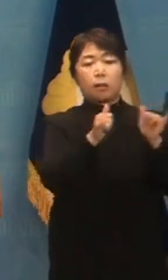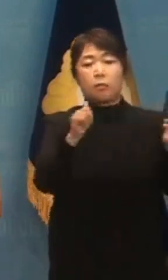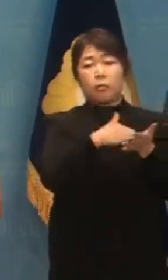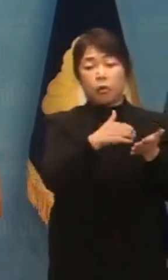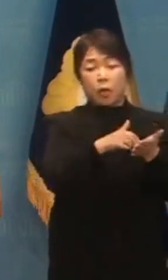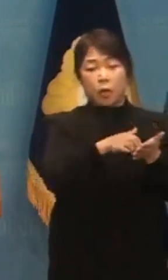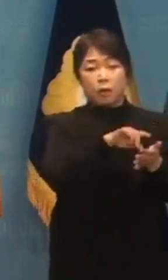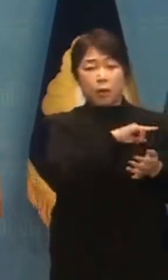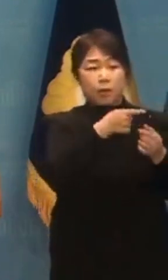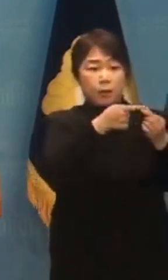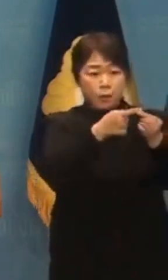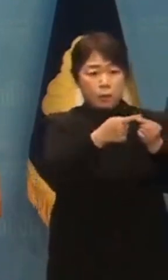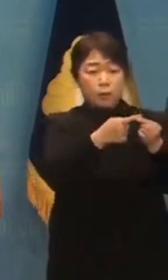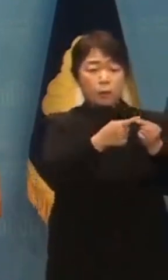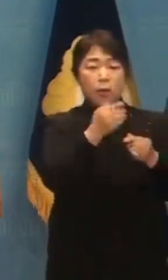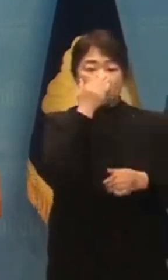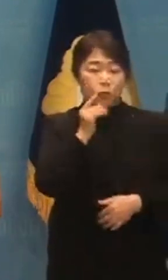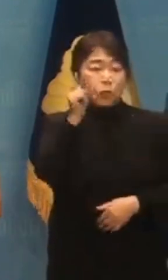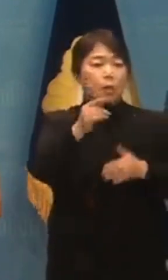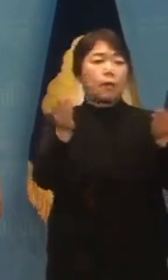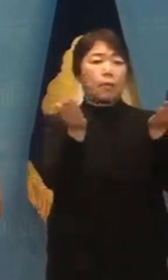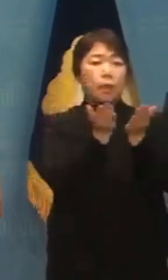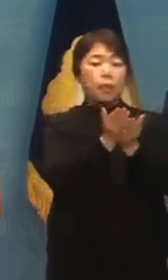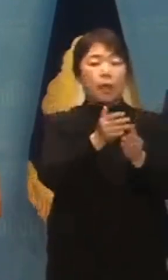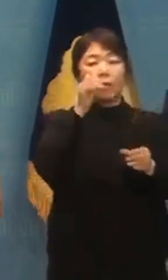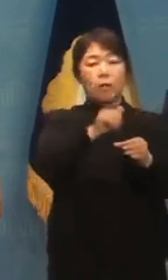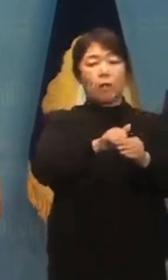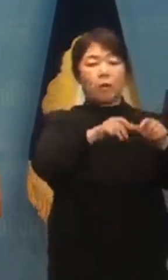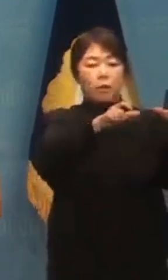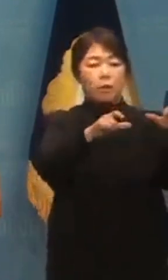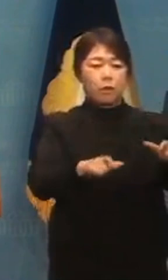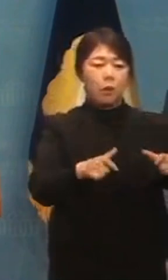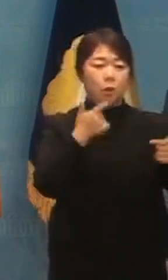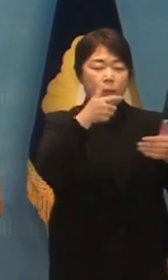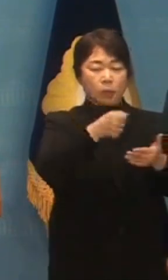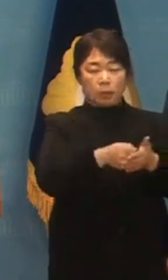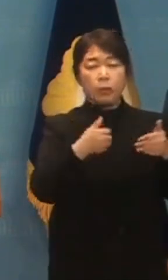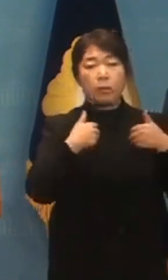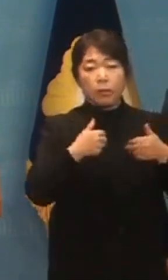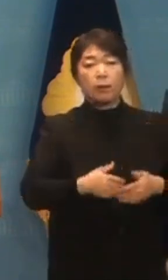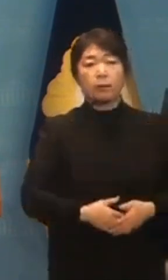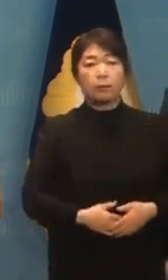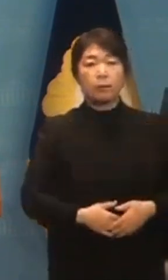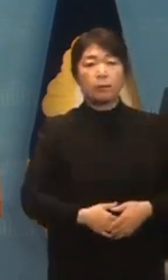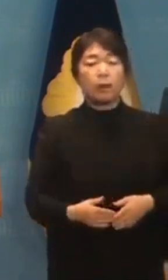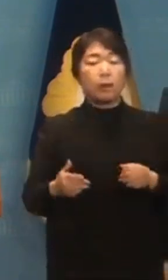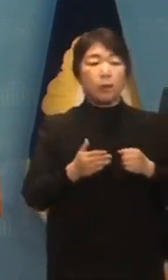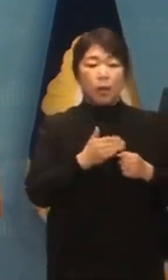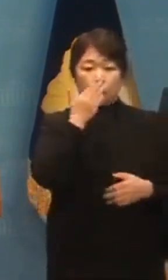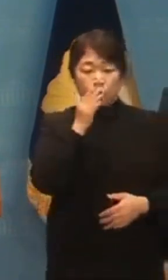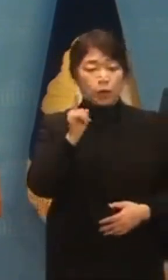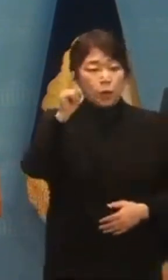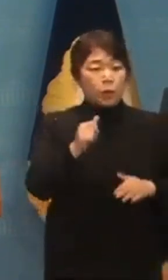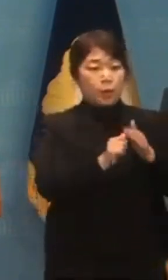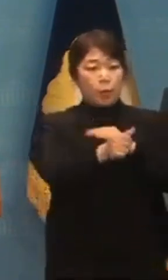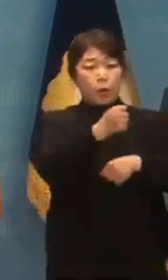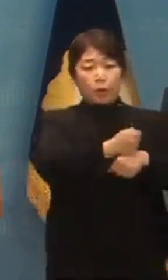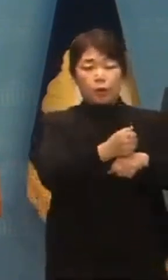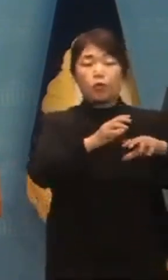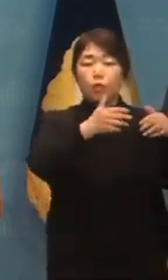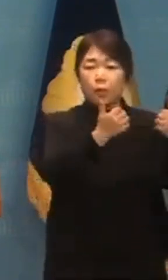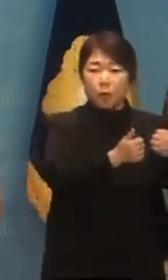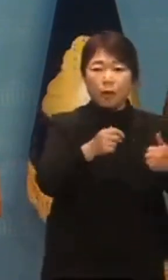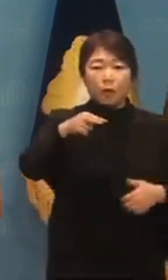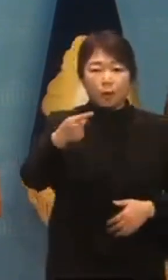제1의 도시 순천시에 걸맞은 선거구가 되어야 합니다. 이에 우리 순천을 대표하는